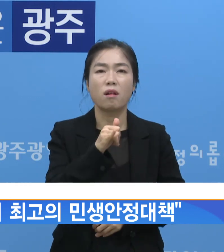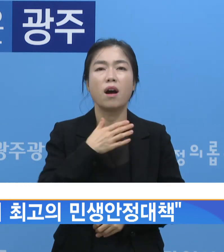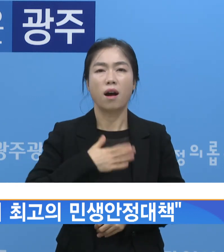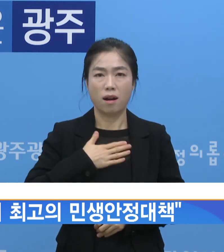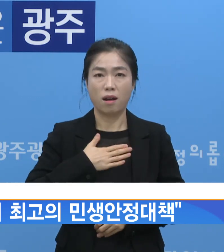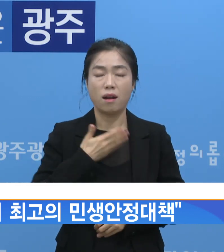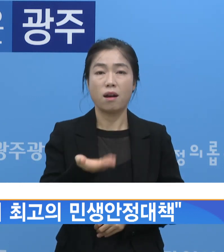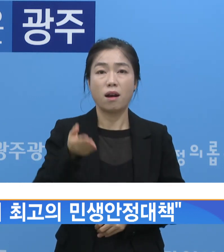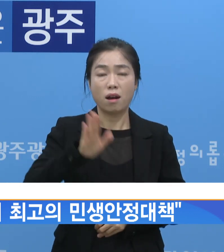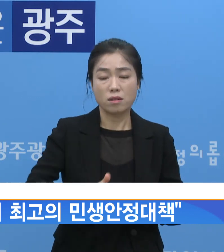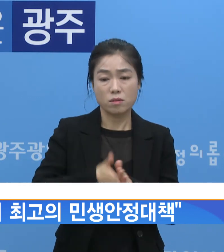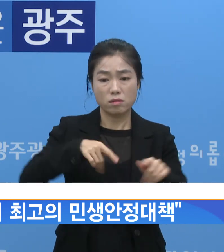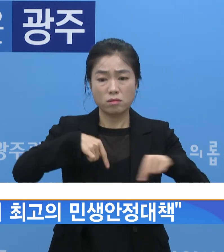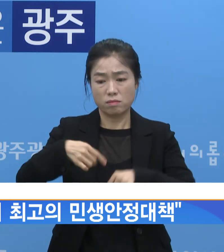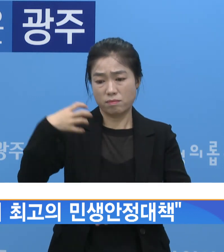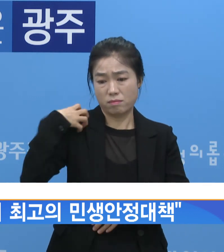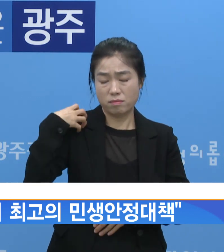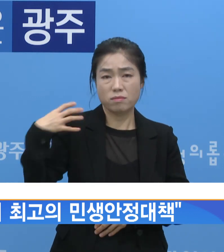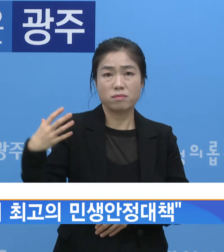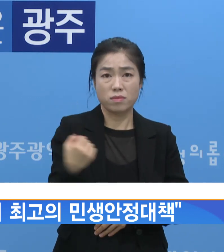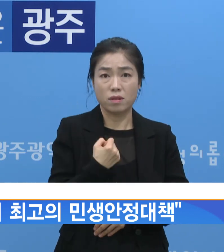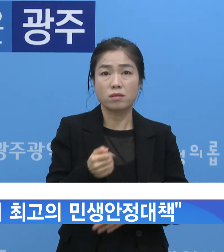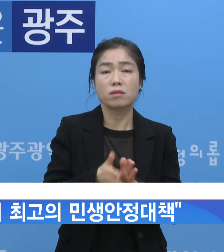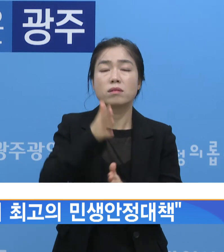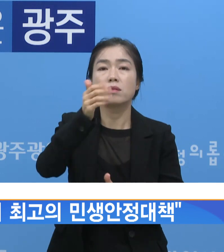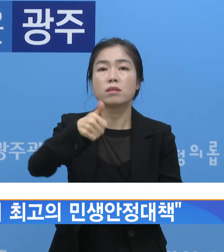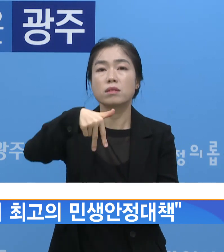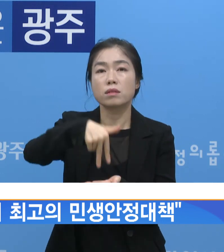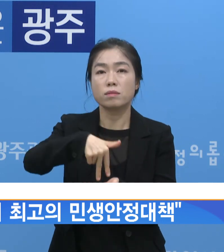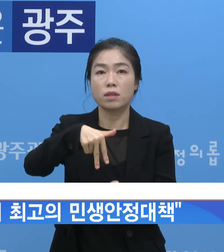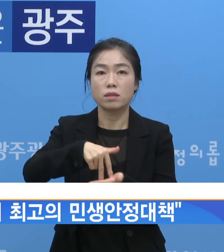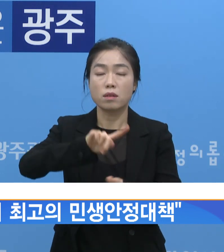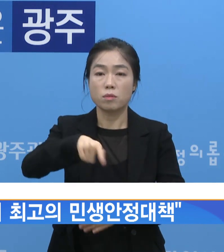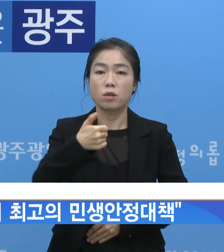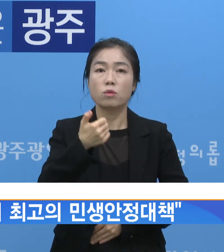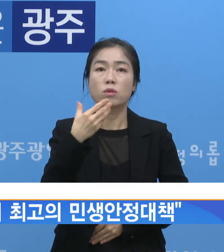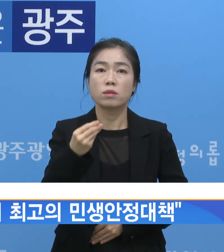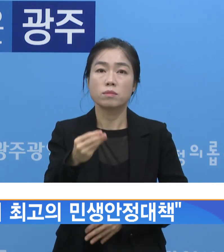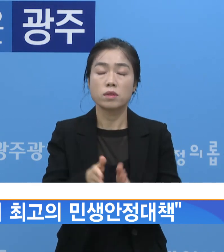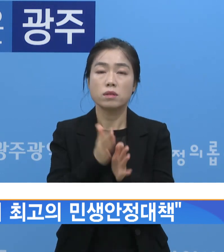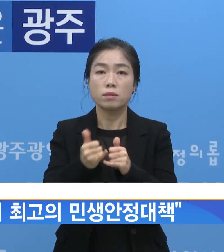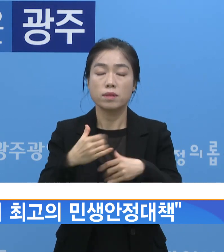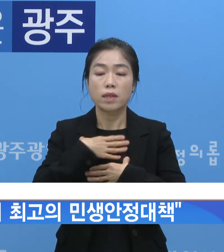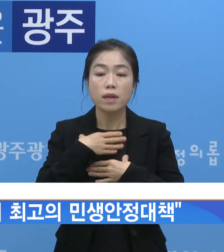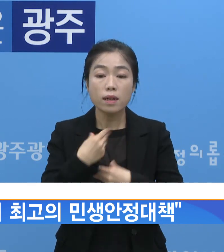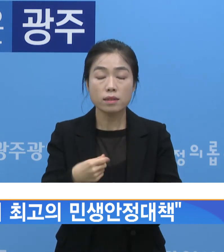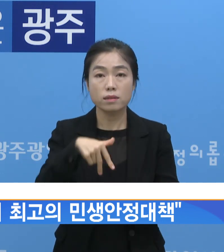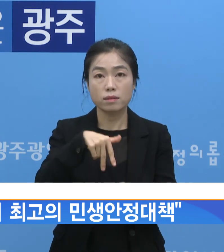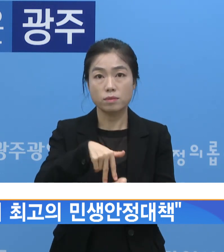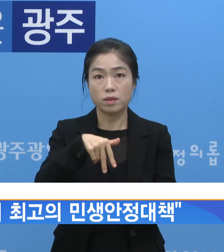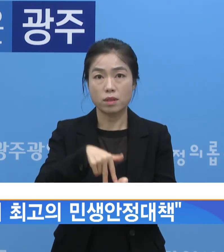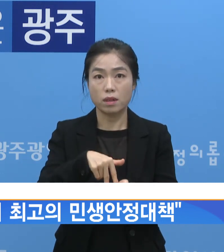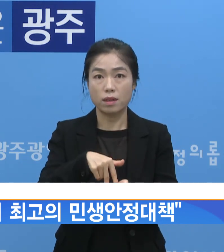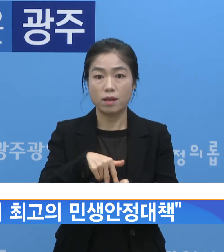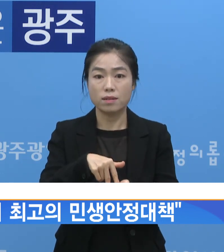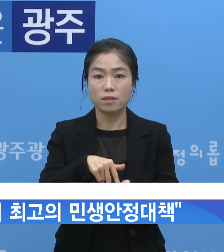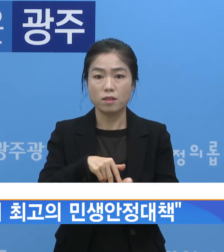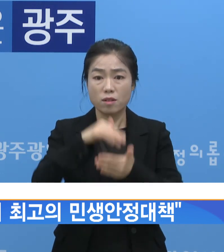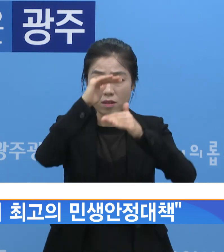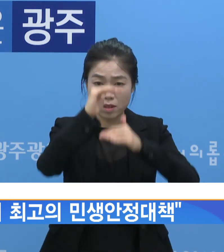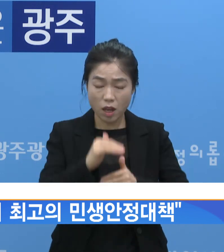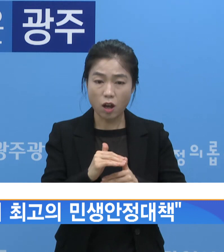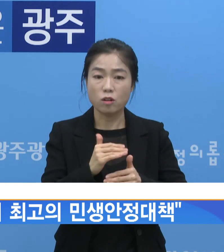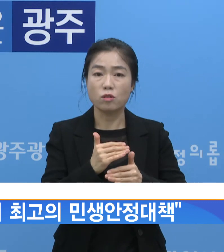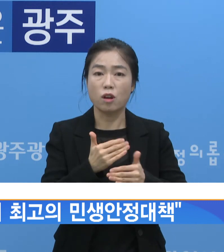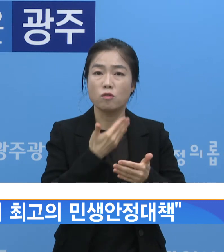사연들이지만 시정을 책임지고 있는 시장으로서는 150만 시민의 안전 차원에서 사안의